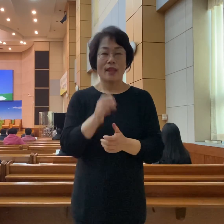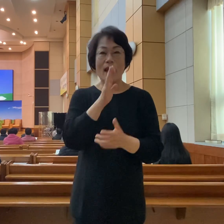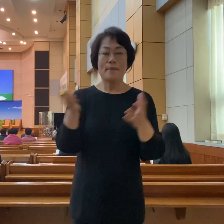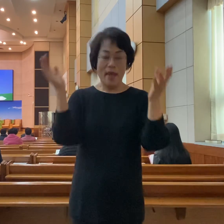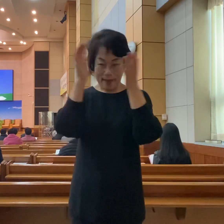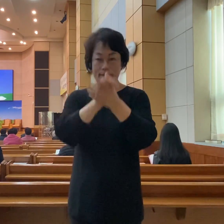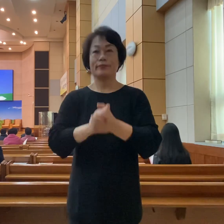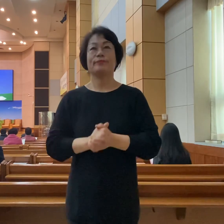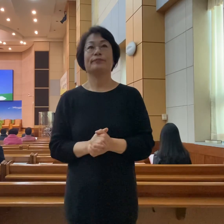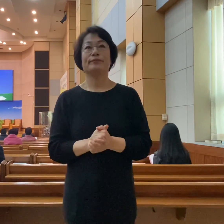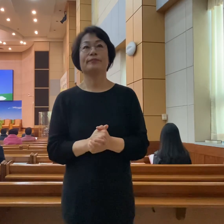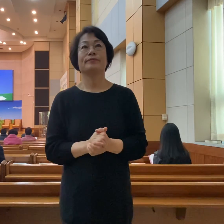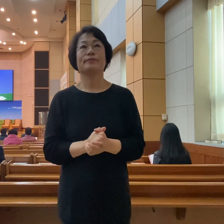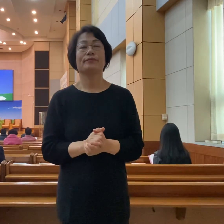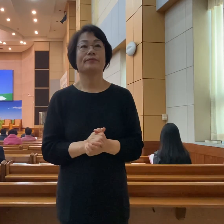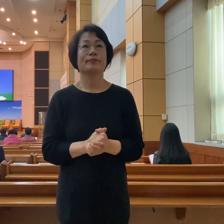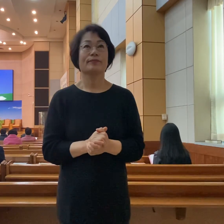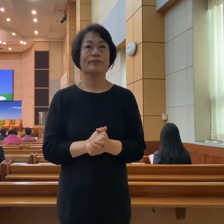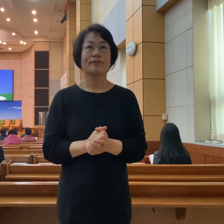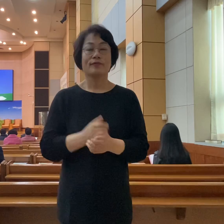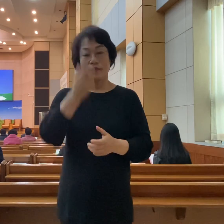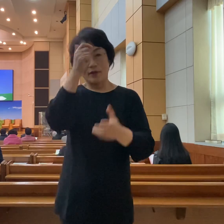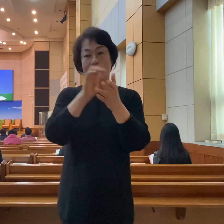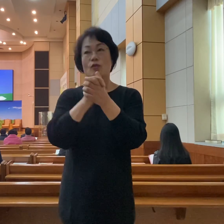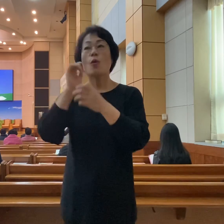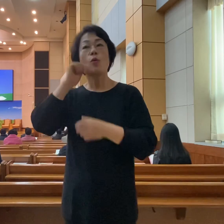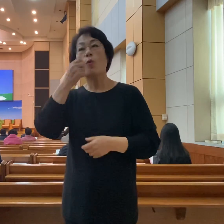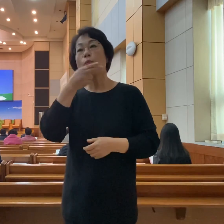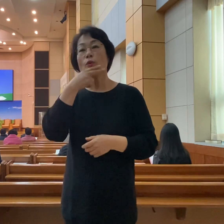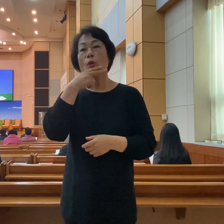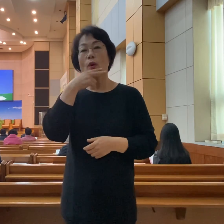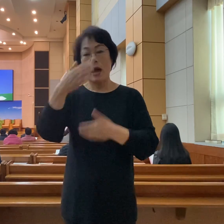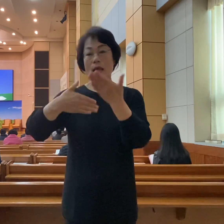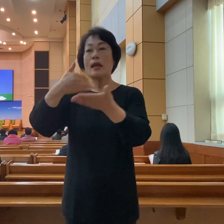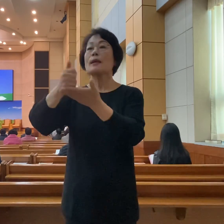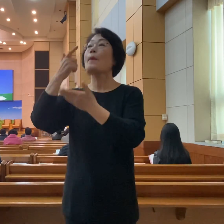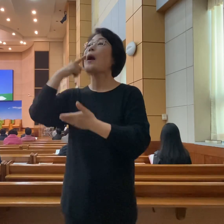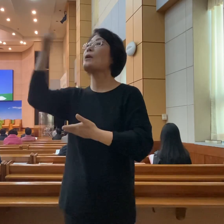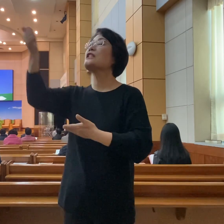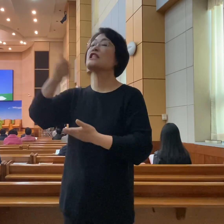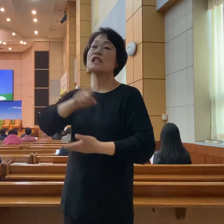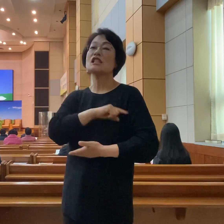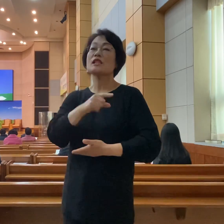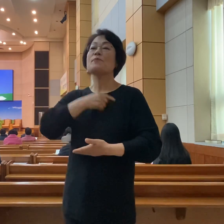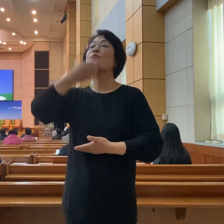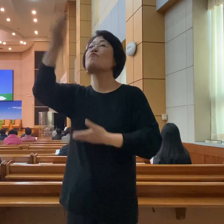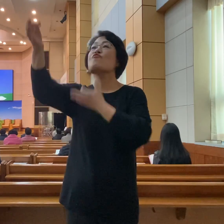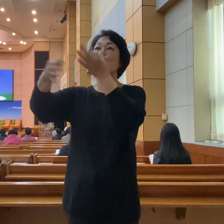할렐루야. 기도도 어려운 게 아니에요. 하나님 아버지 이름 불러놓고